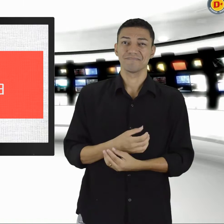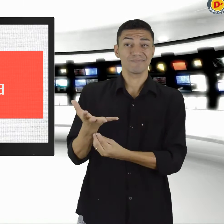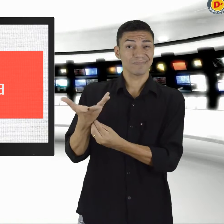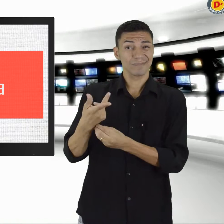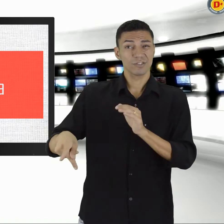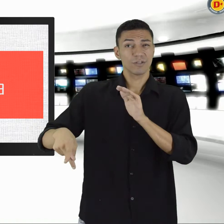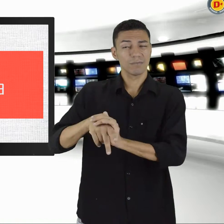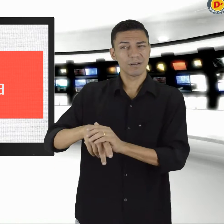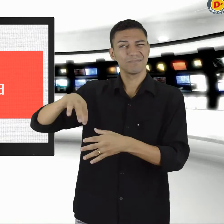mosaico,